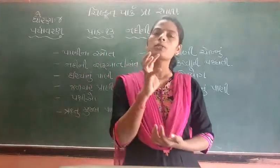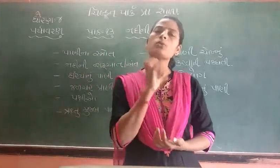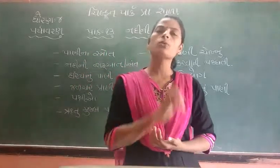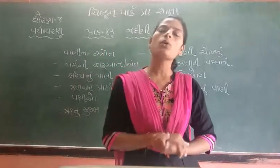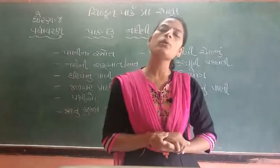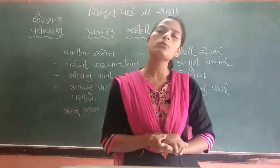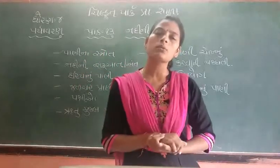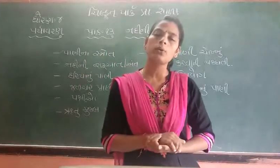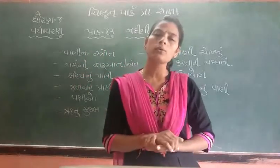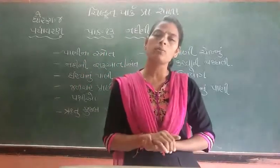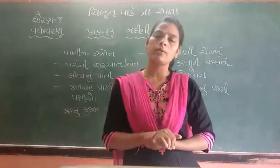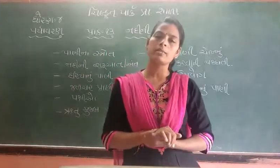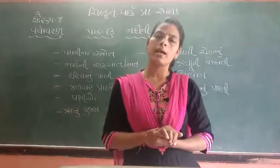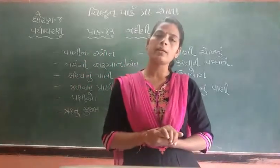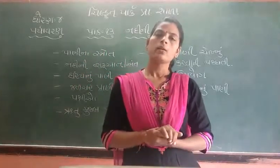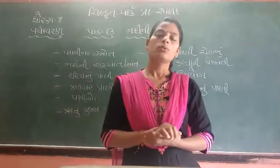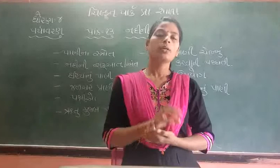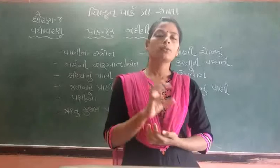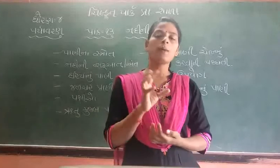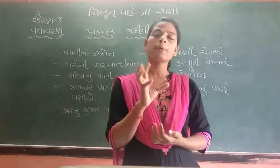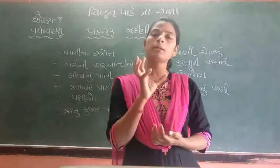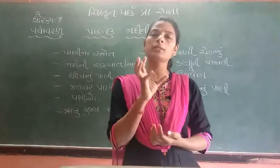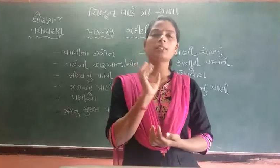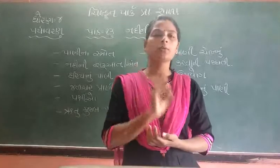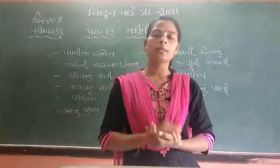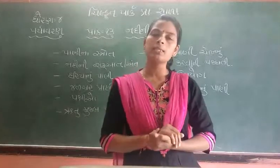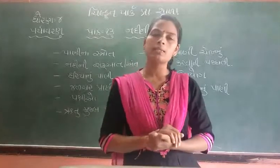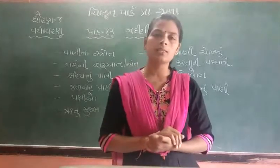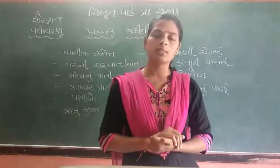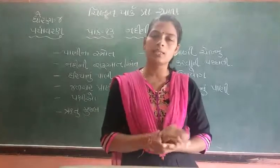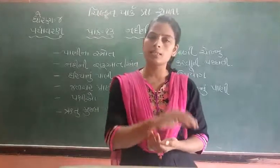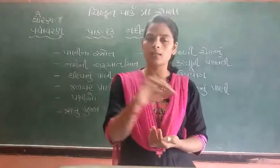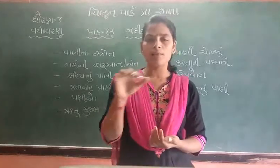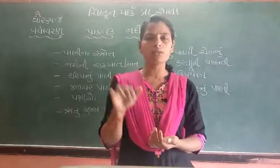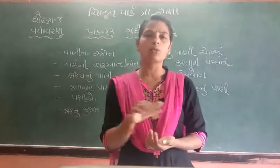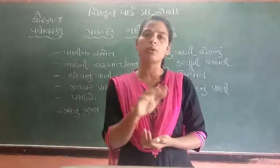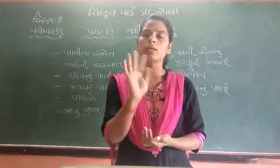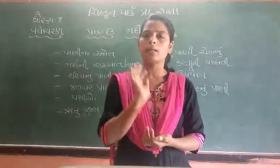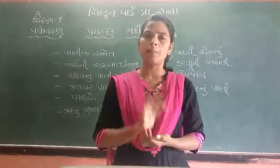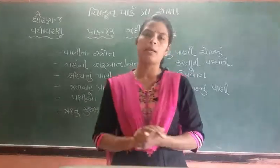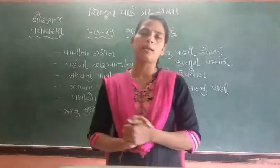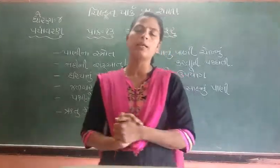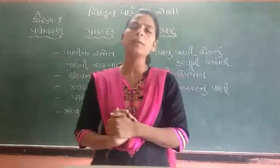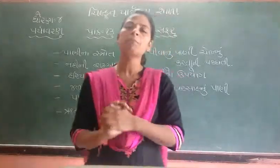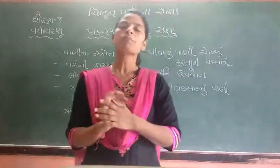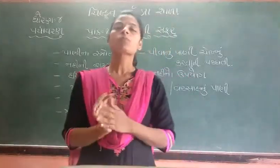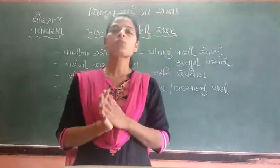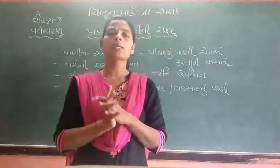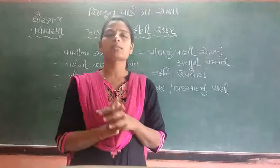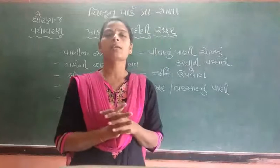પક્ષીઓનો કોનો સમાવેશ થાય? તો એક તો આપણે બતકથી તો પરિચિત જ છીએ કે જે તળાવ અને સરોવરની અંદર આપણે એને જોઈએ